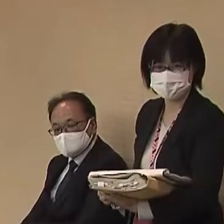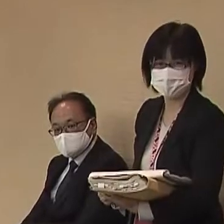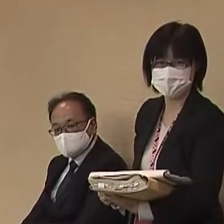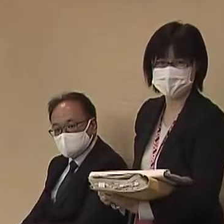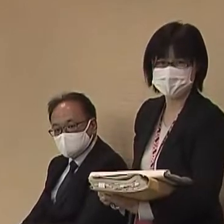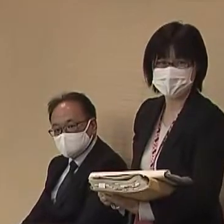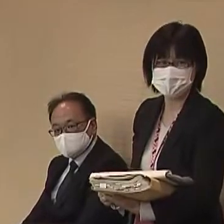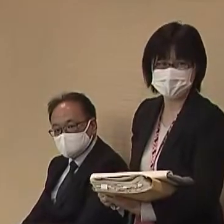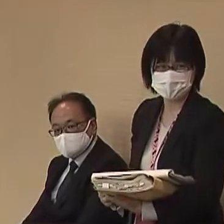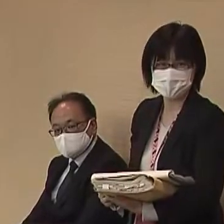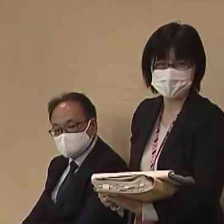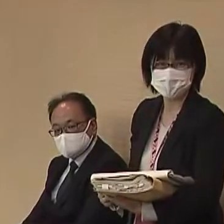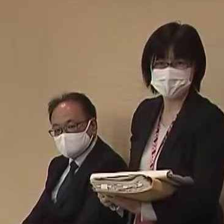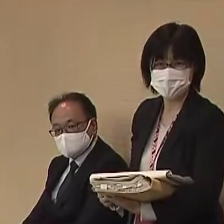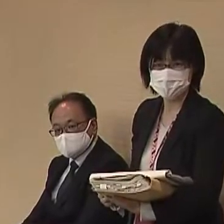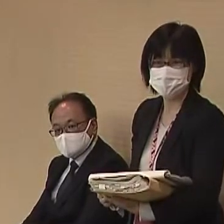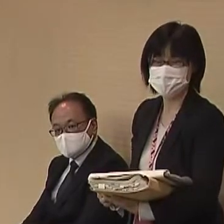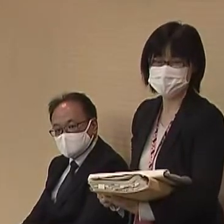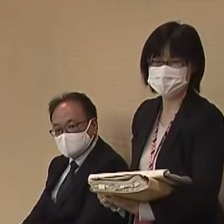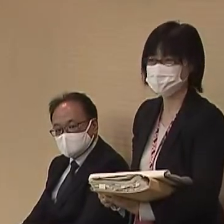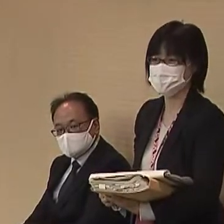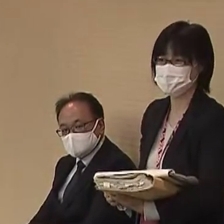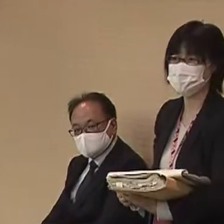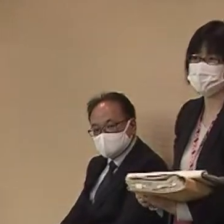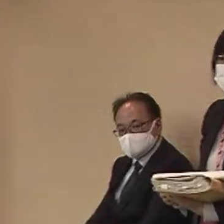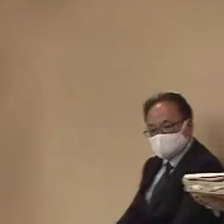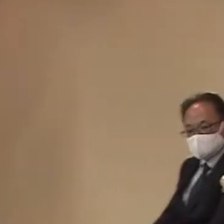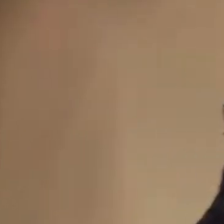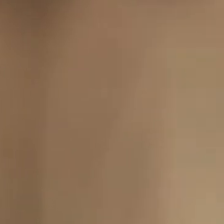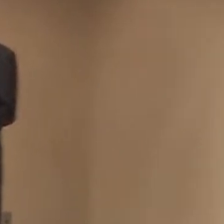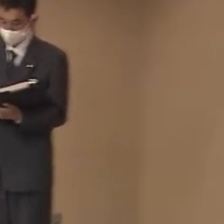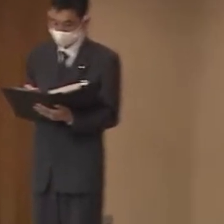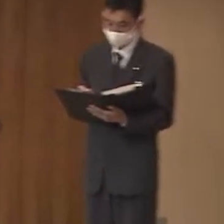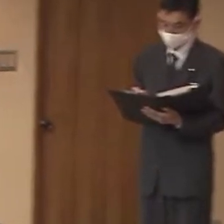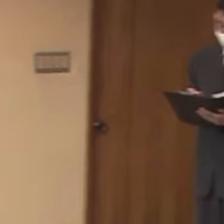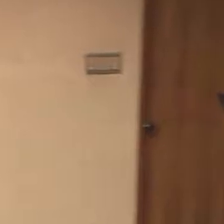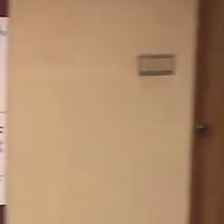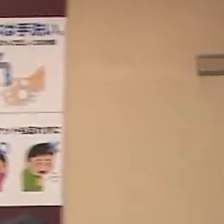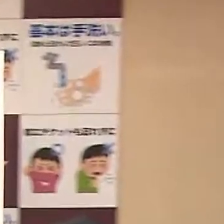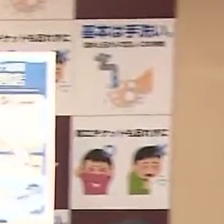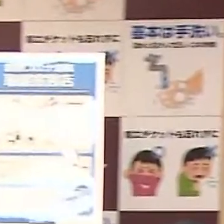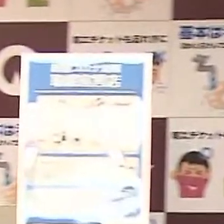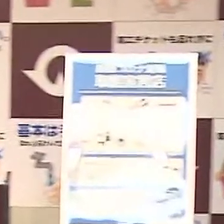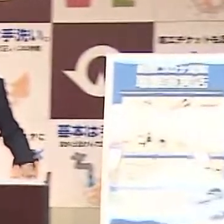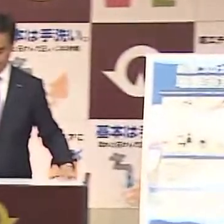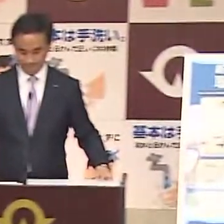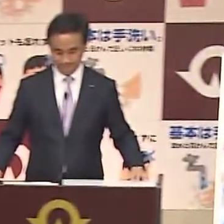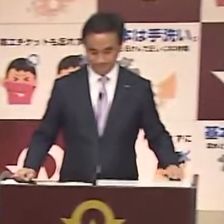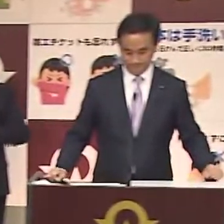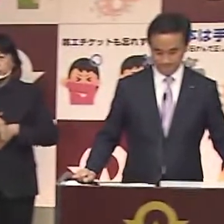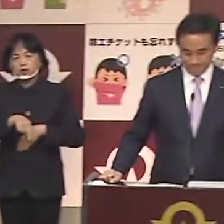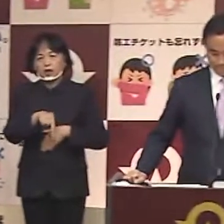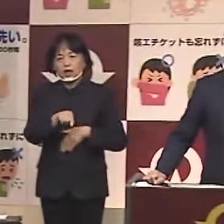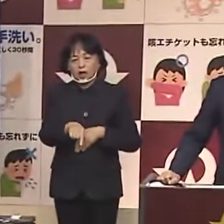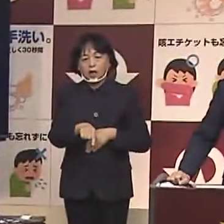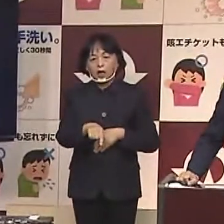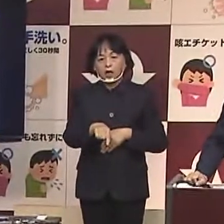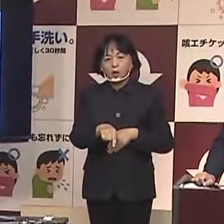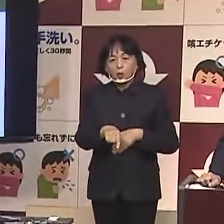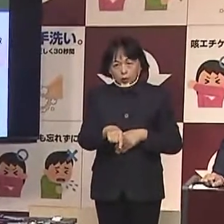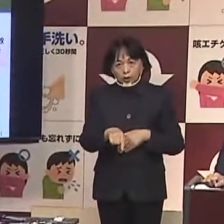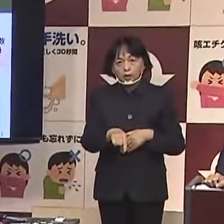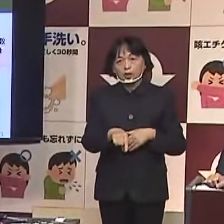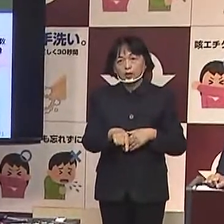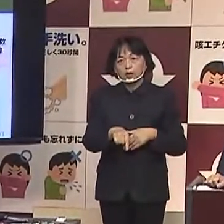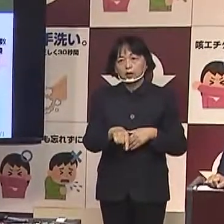になった方の濃厚接触者等を踏まえて、計算、計測しているのが対象者